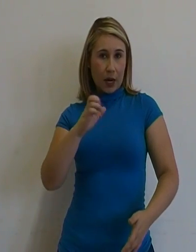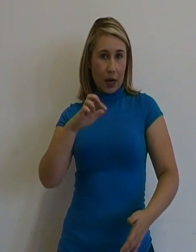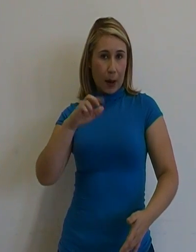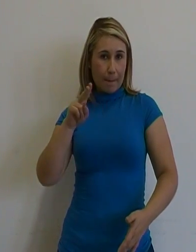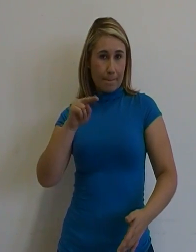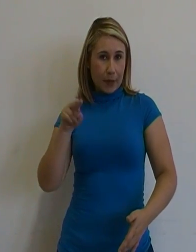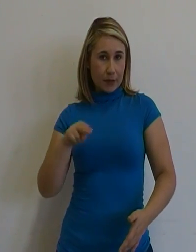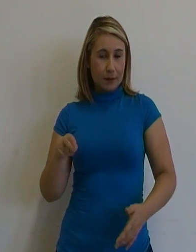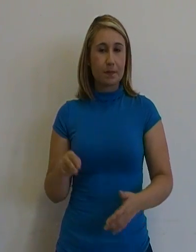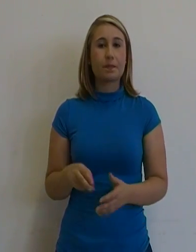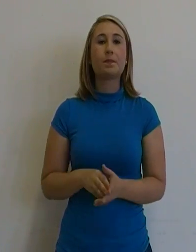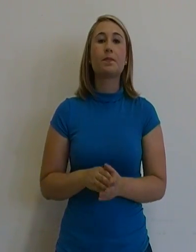Equinoterapia,